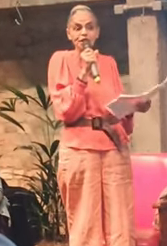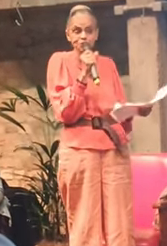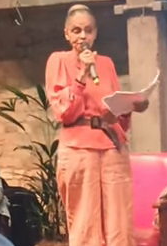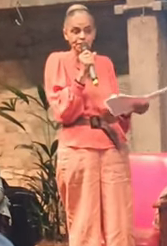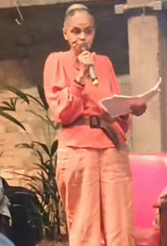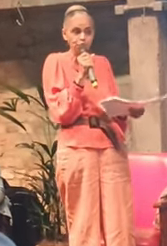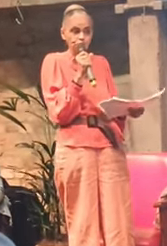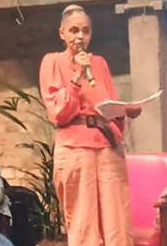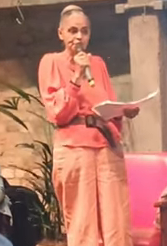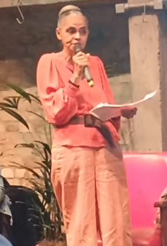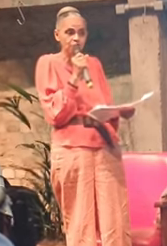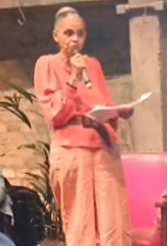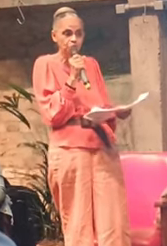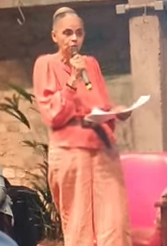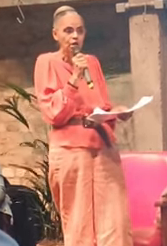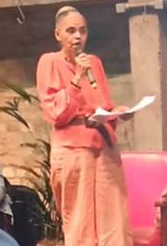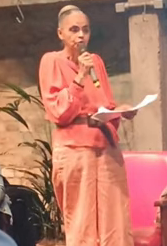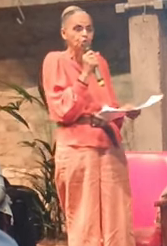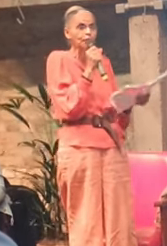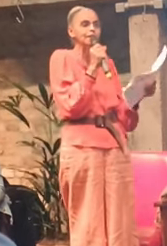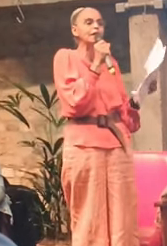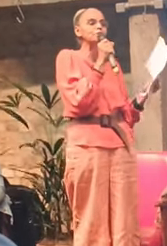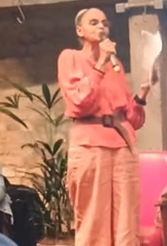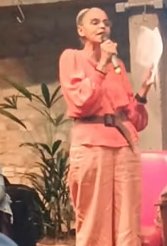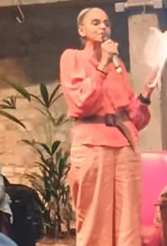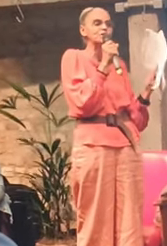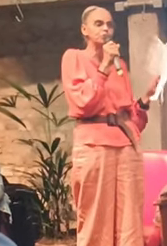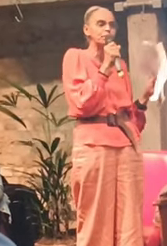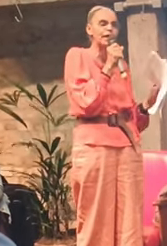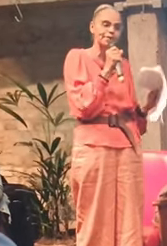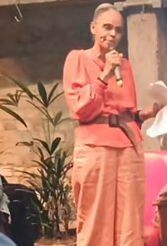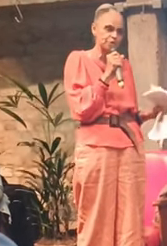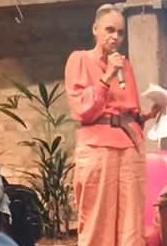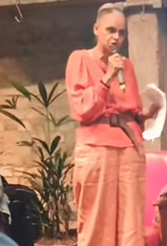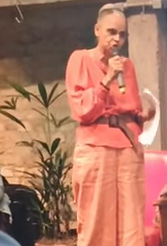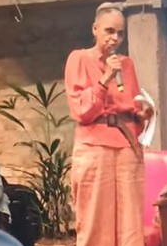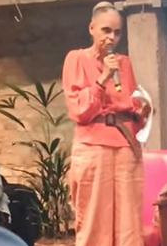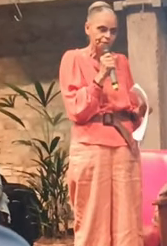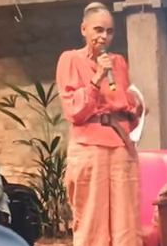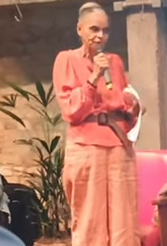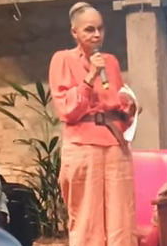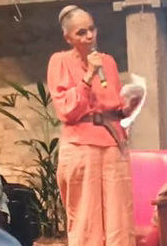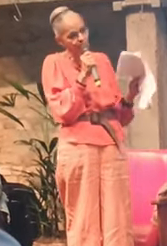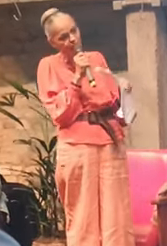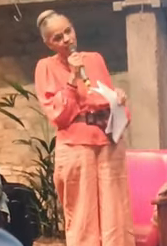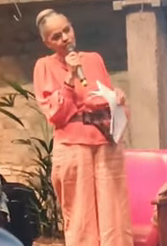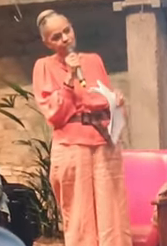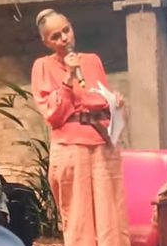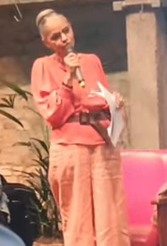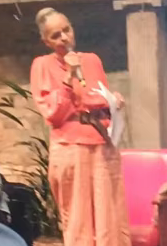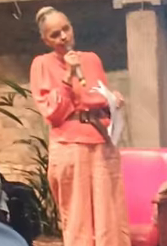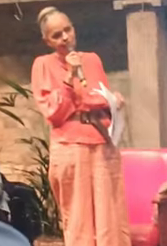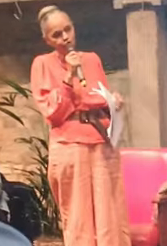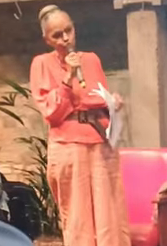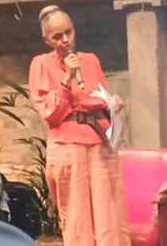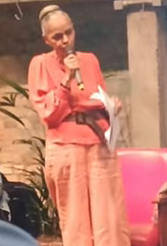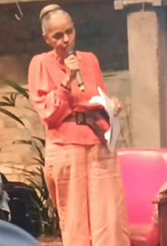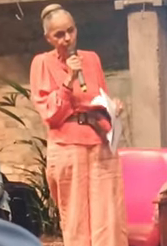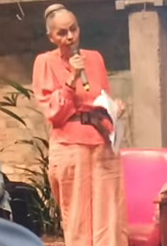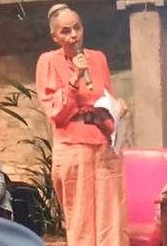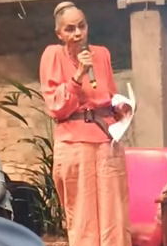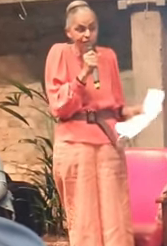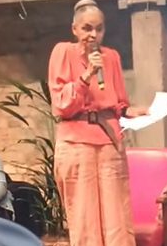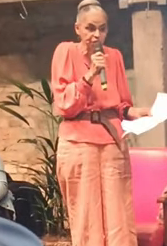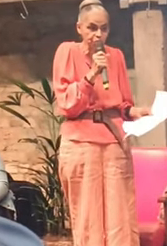não presta atenção no que está sendo, do que não está sendo claramente dito. Só presta atenção no que está sendo